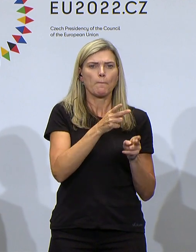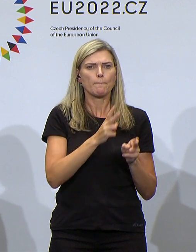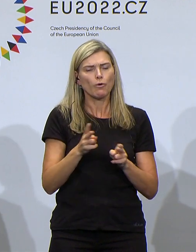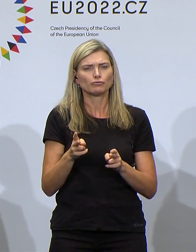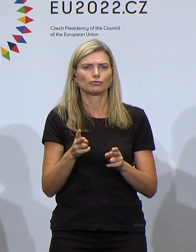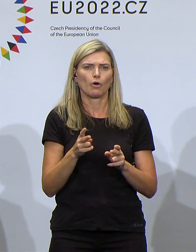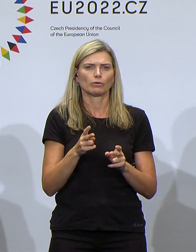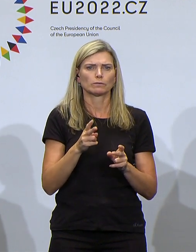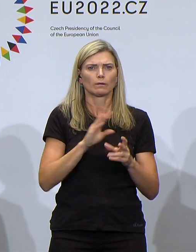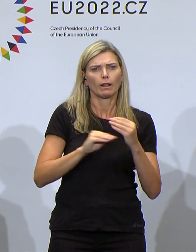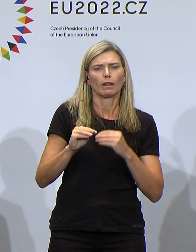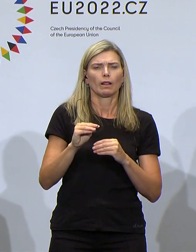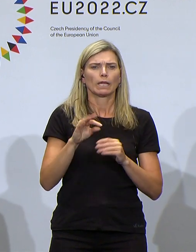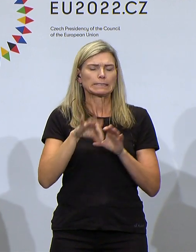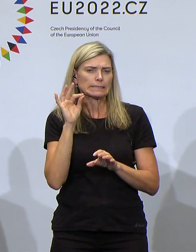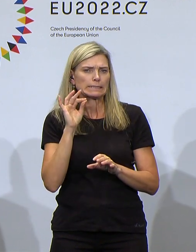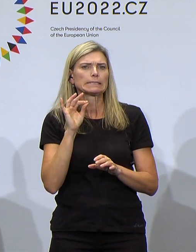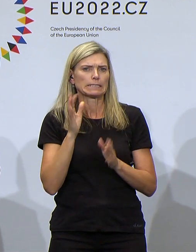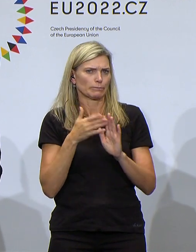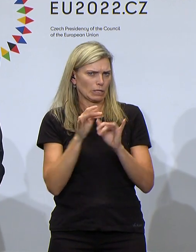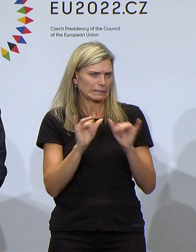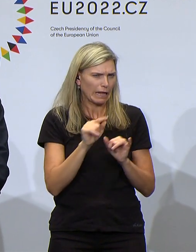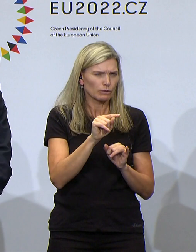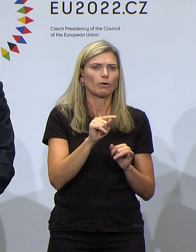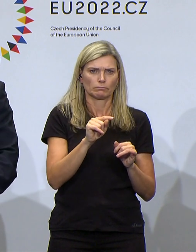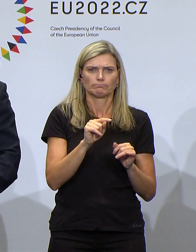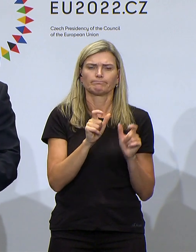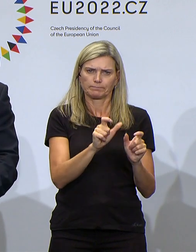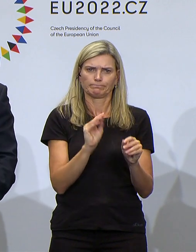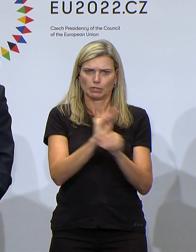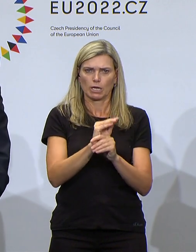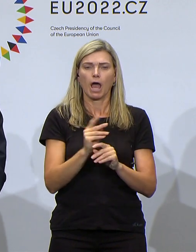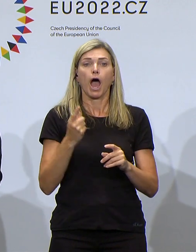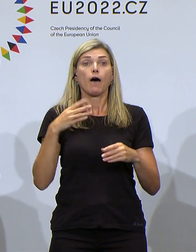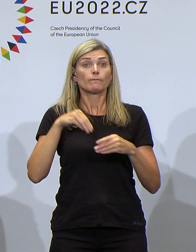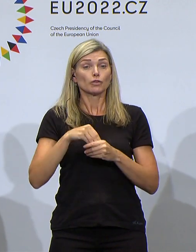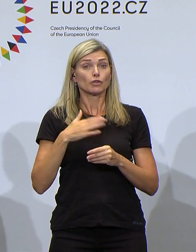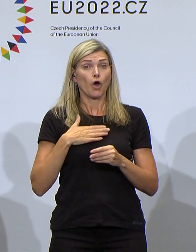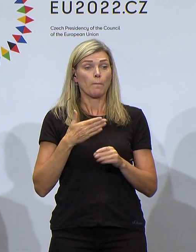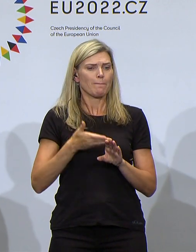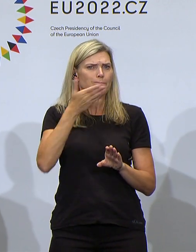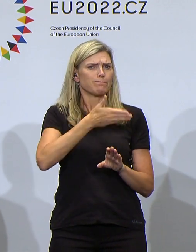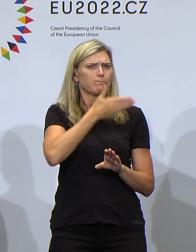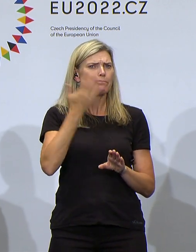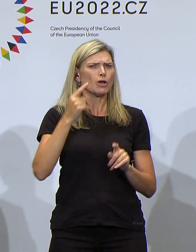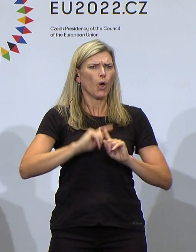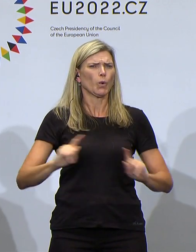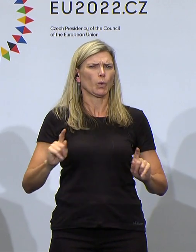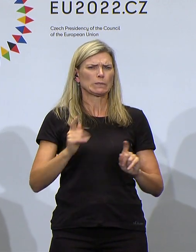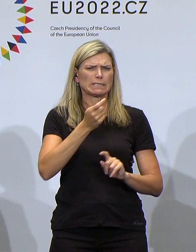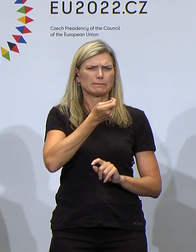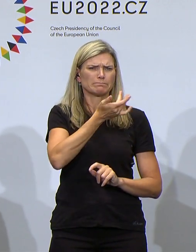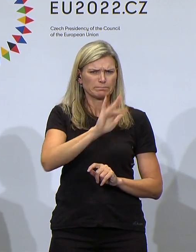y al mismo tiempo hacer que nuestros paquetes de sanciones coincidan con las conclusiones del g7